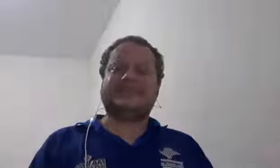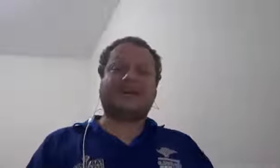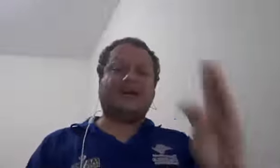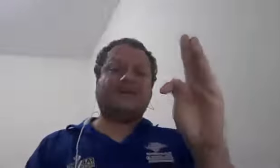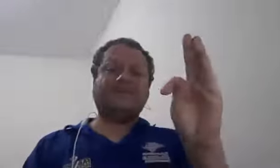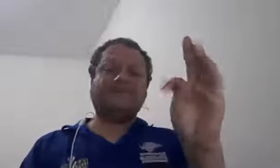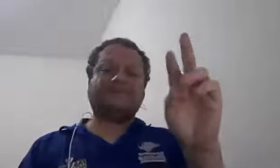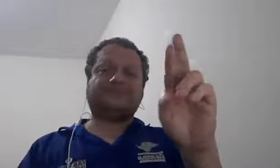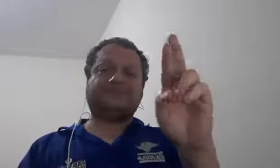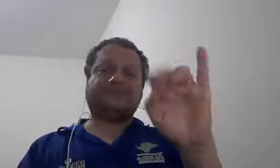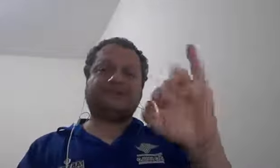Sinal